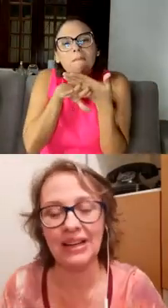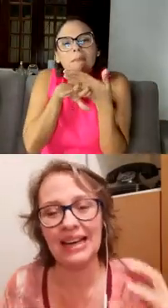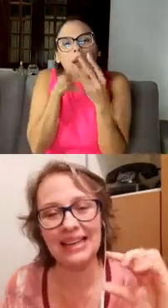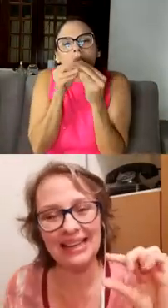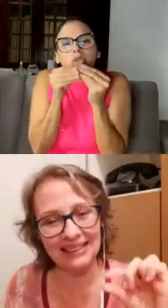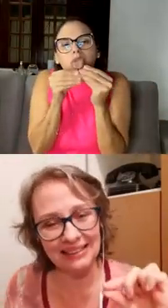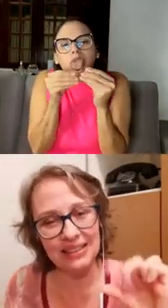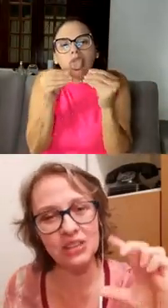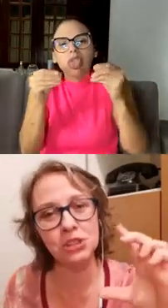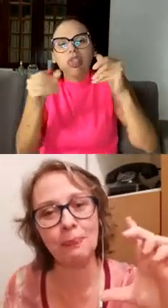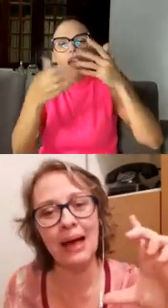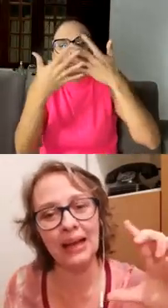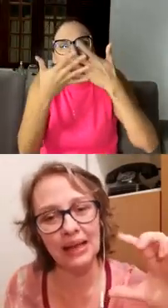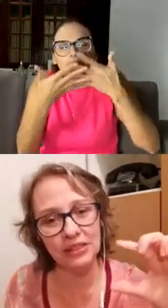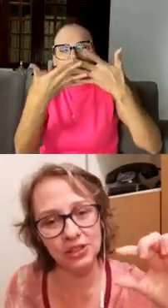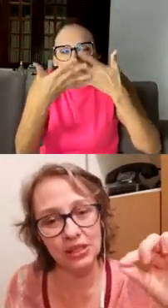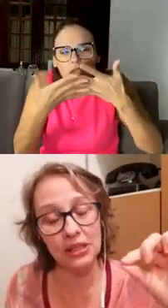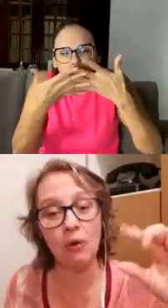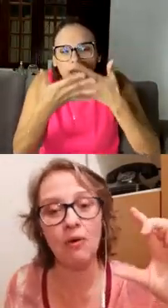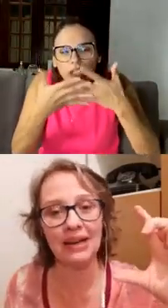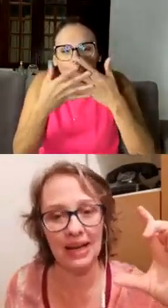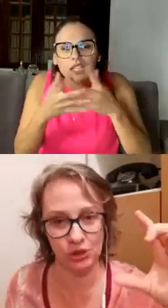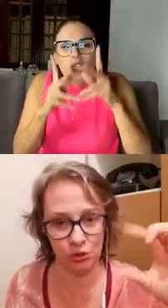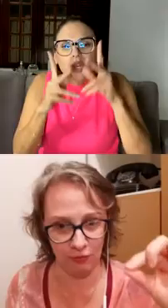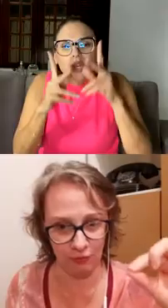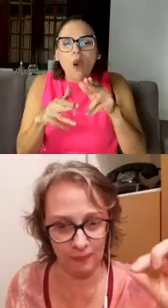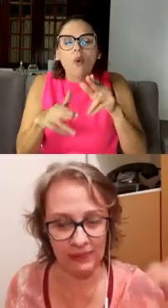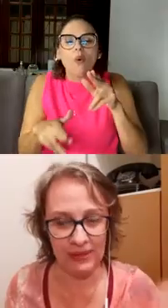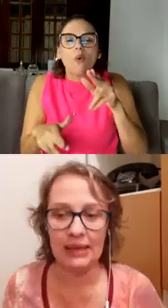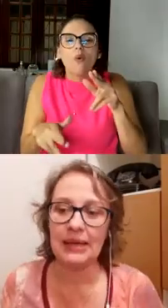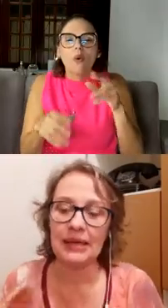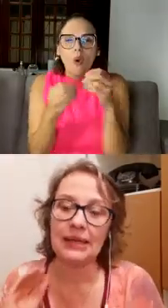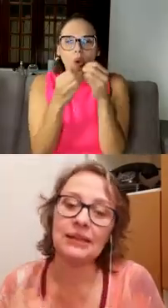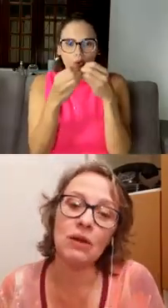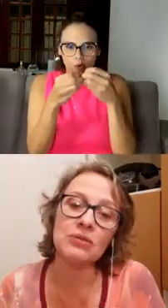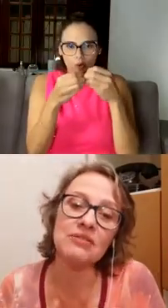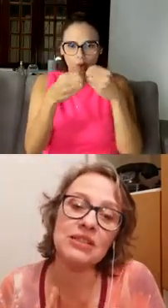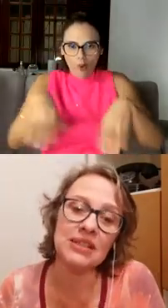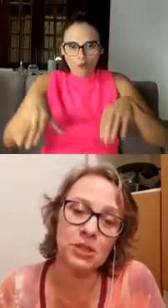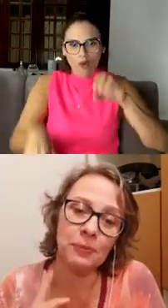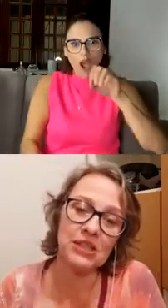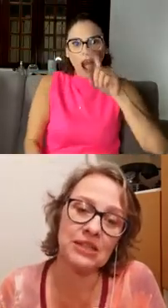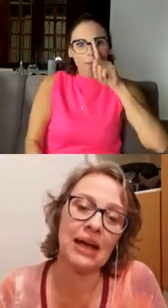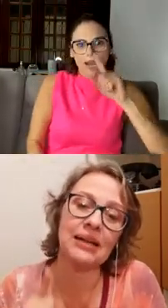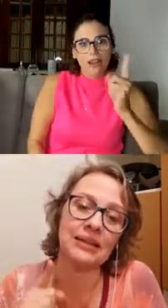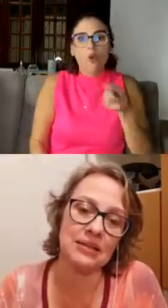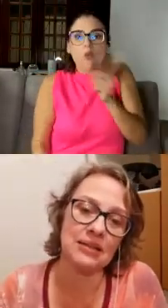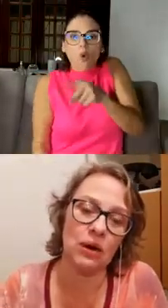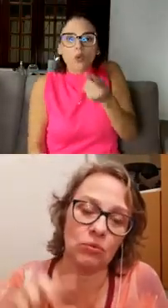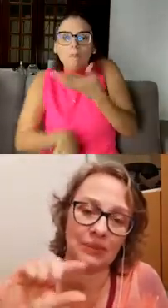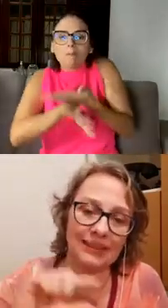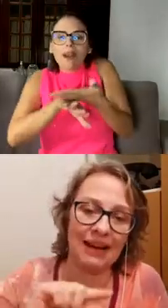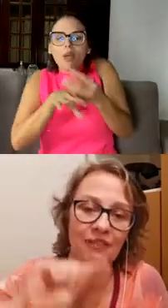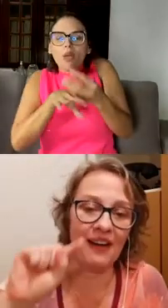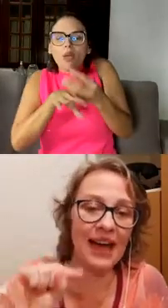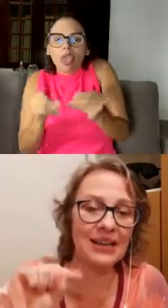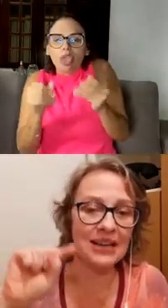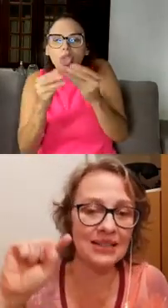branco, ele é transparente igual clara de ovo. Então, se vocês prestarem atenção